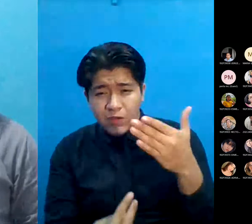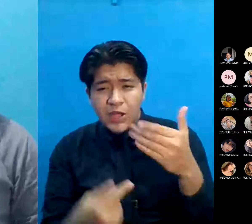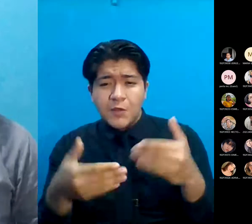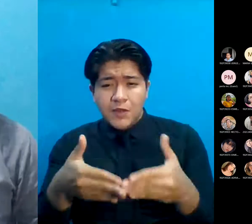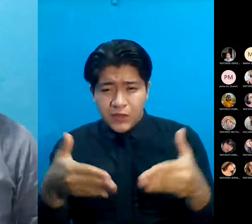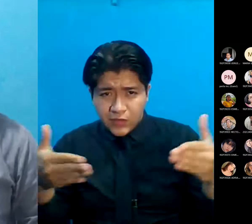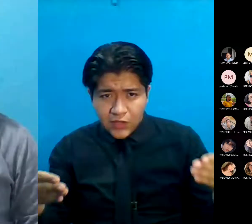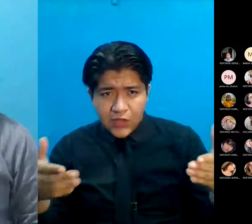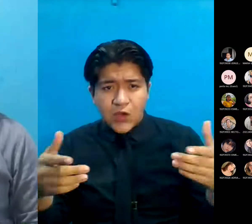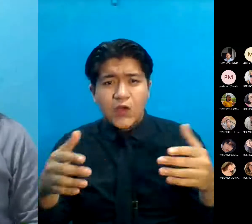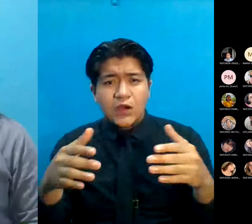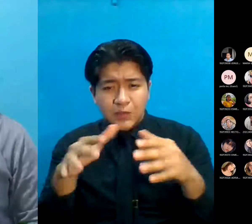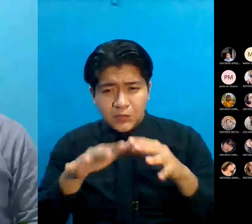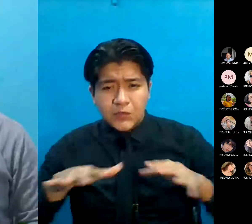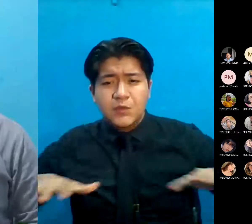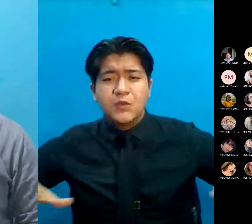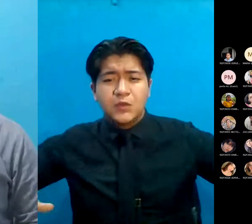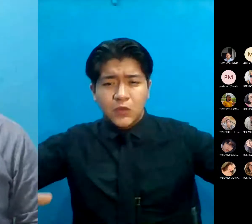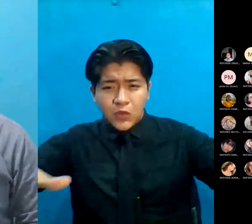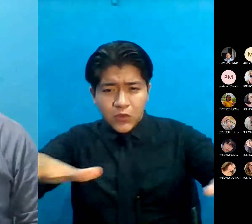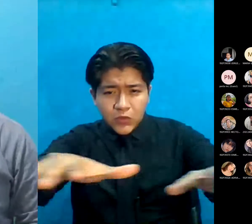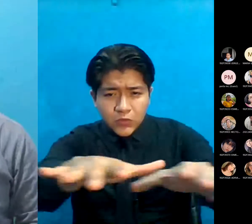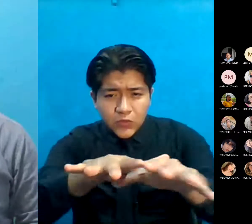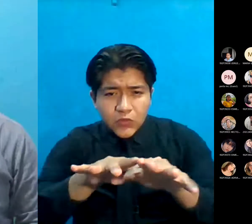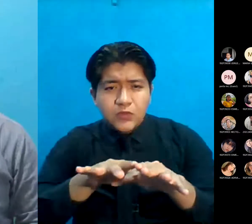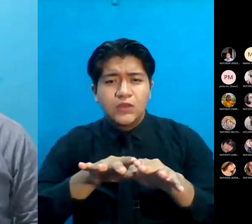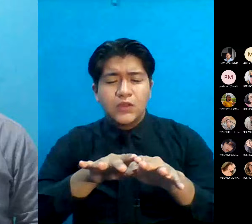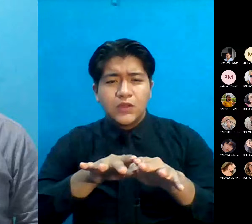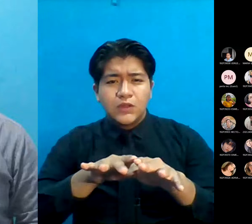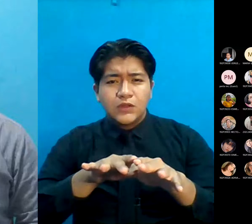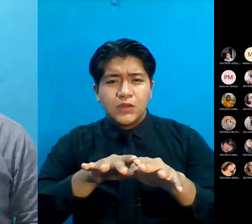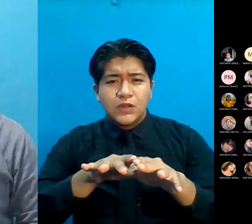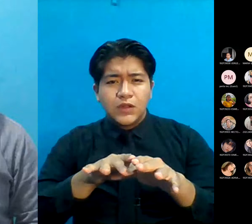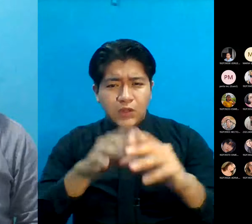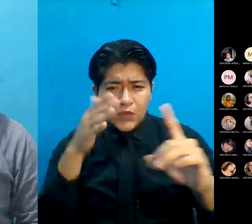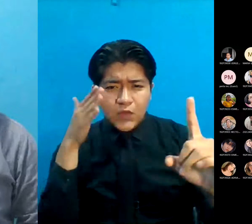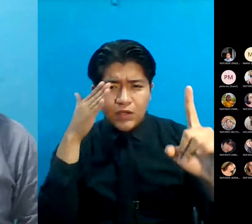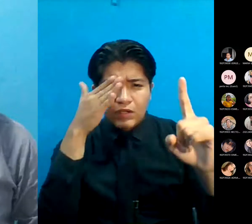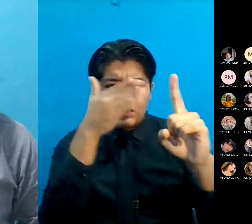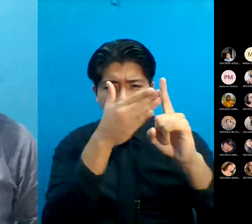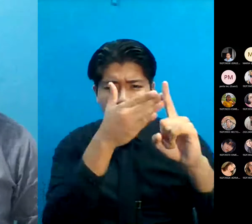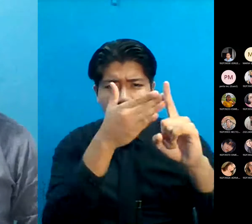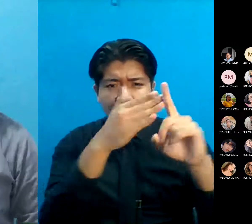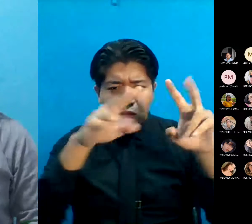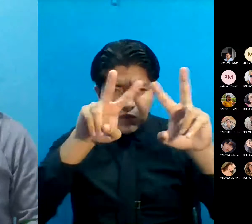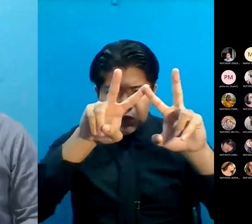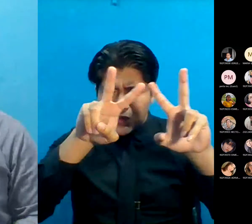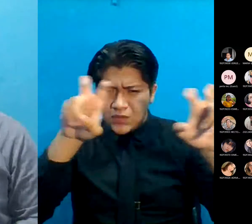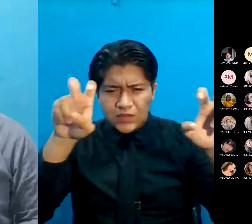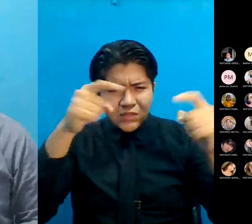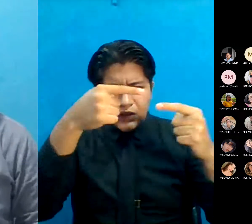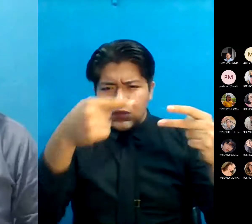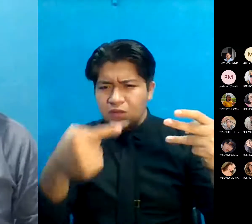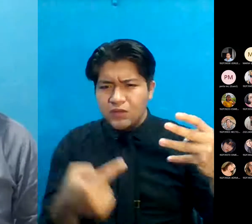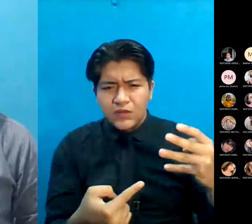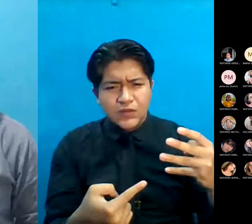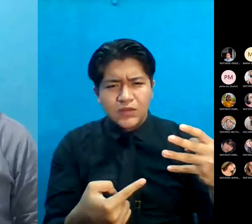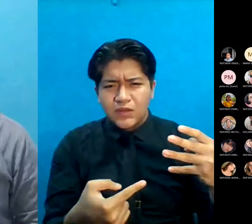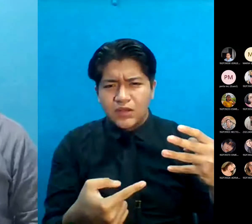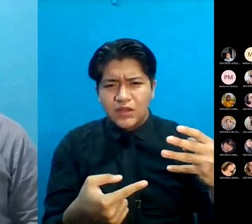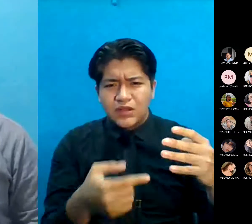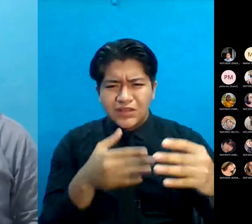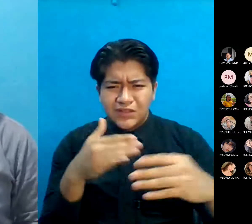este espacio precisamente para promover este tipo de temas que son de suma trascendencia,